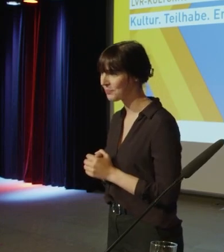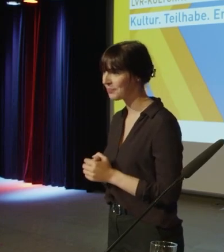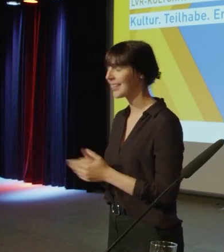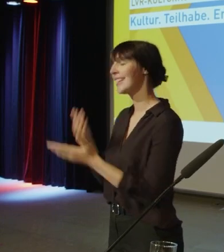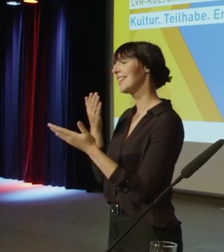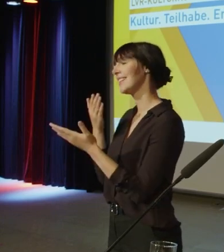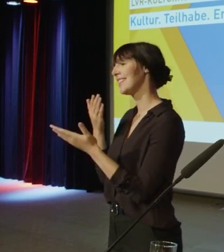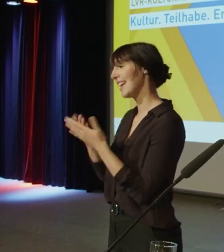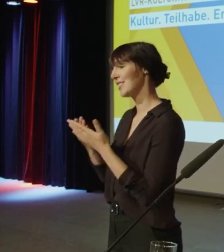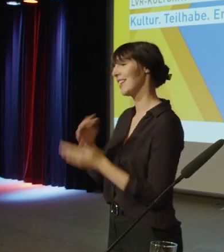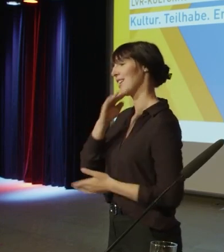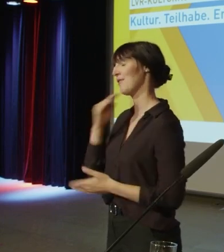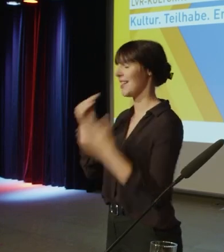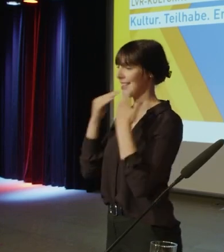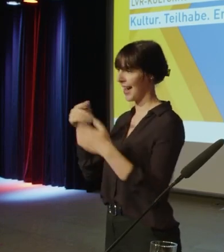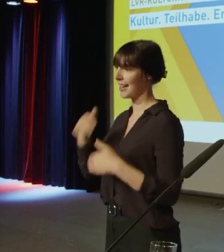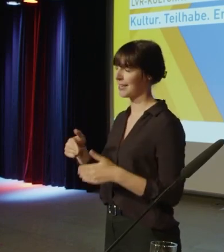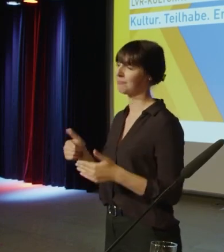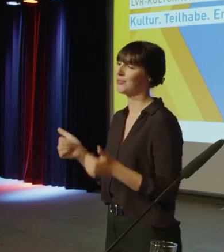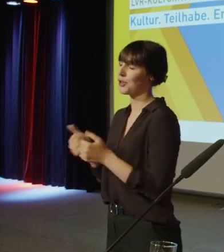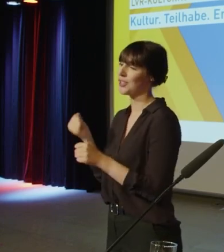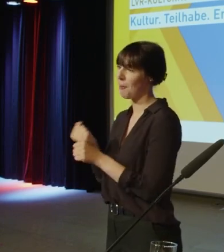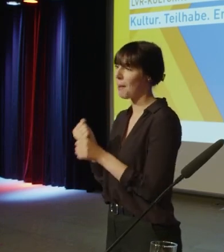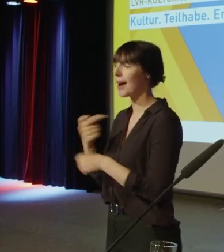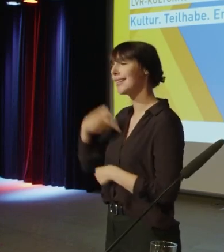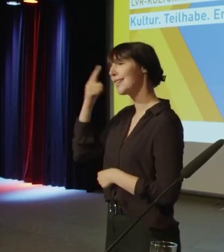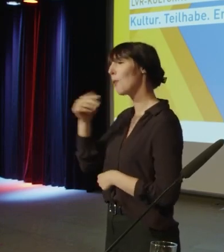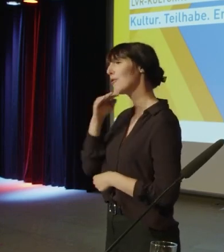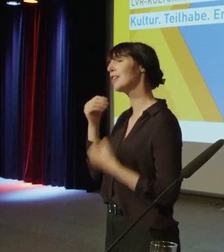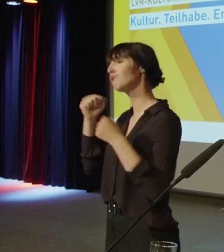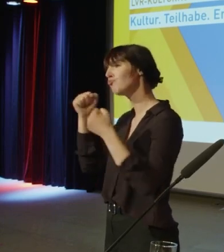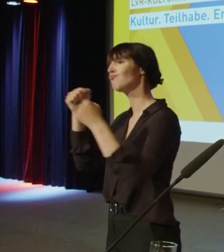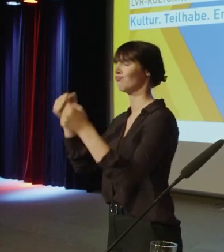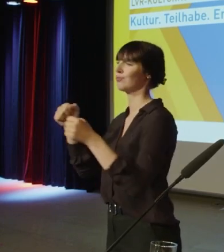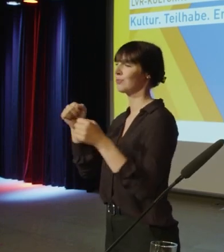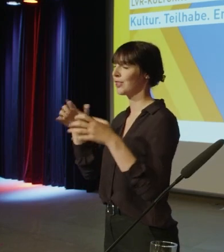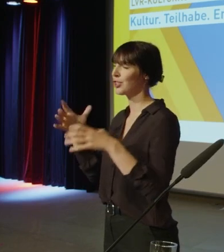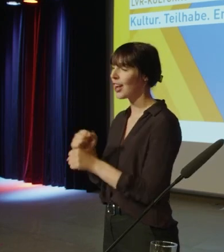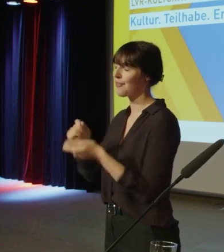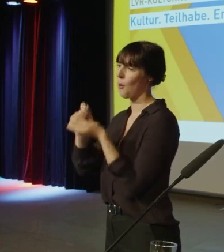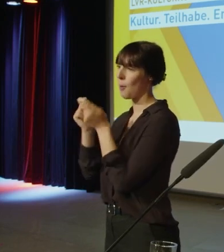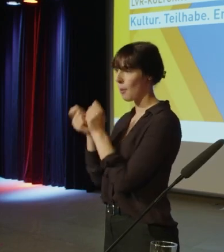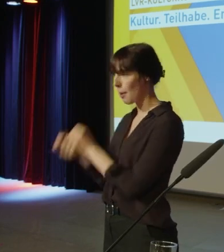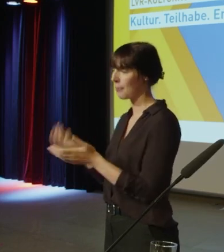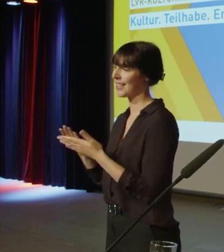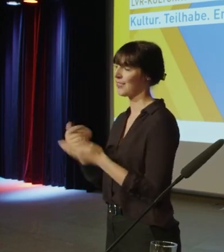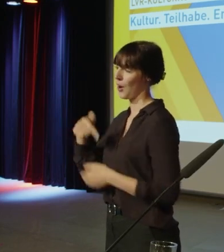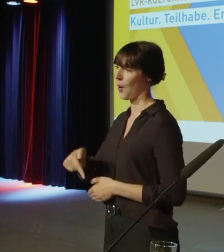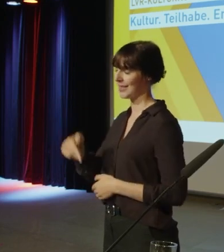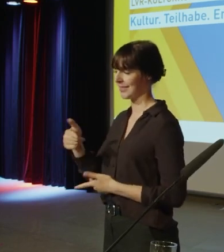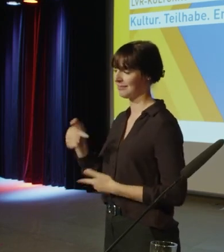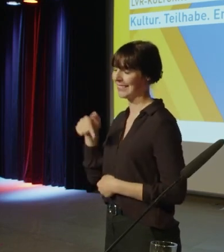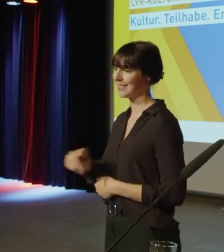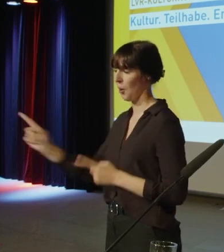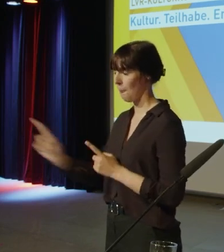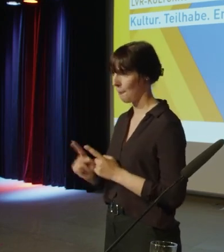gute Zusammenarbeit. Ich glaube, dass wir sehr viel zusammen bewegen und deswegen bin ich auch sehr gerne heute zu Ihnen gekommen. Ich bin aber